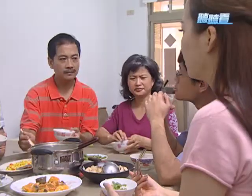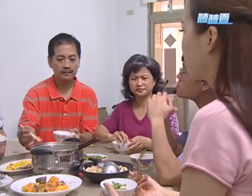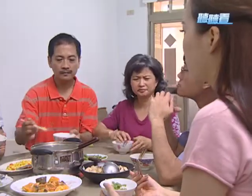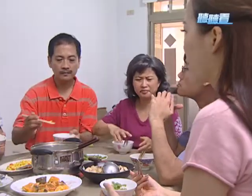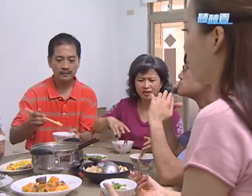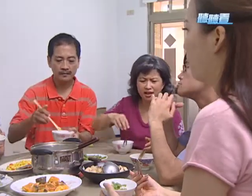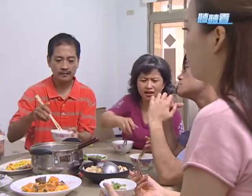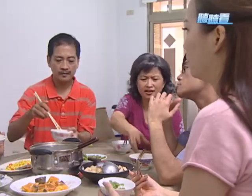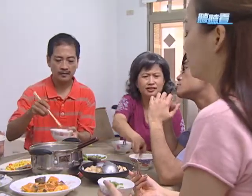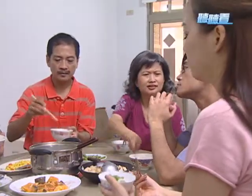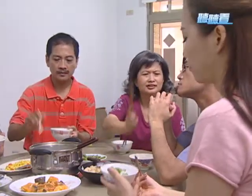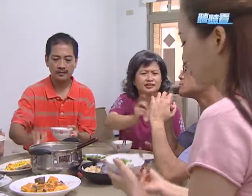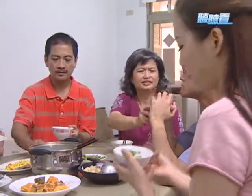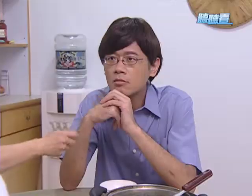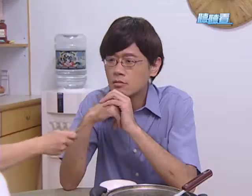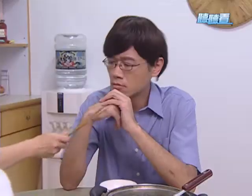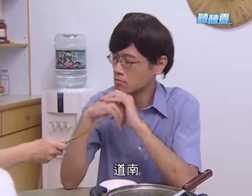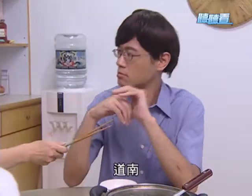哦，啊，道南呐，